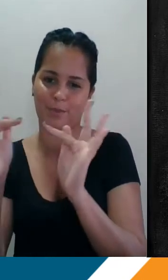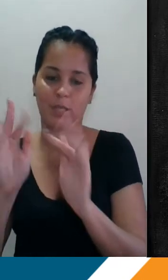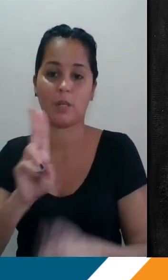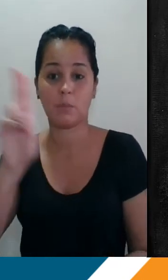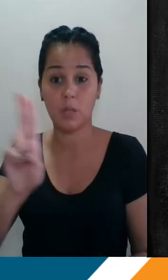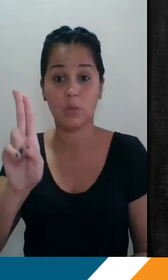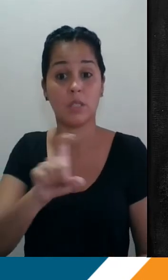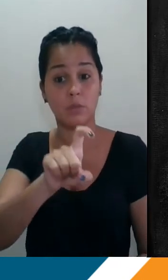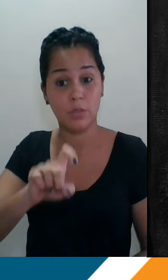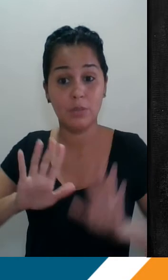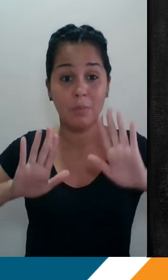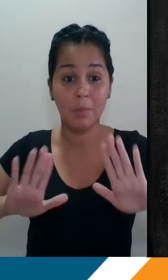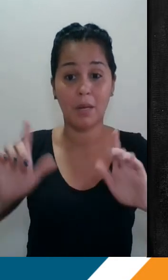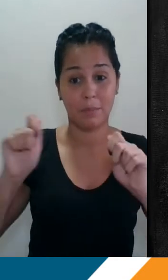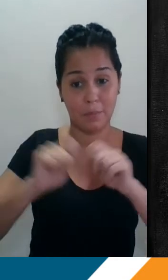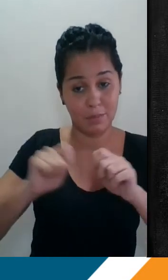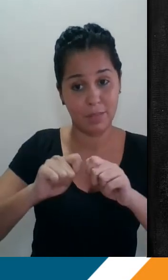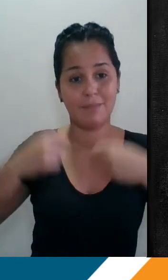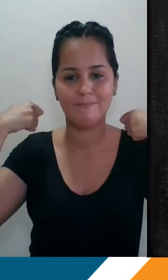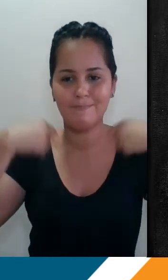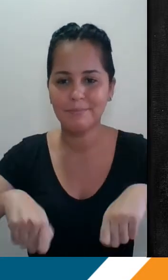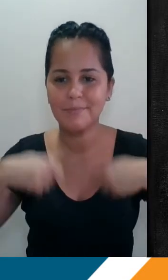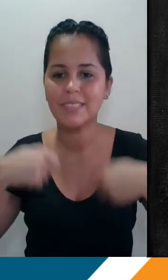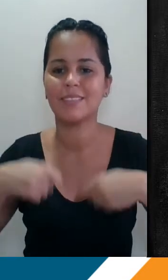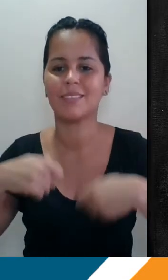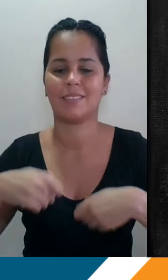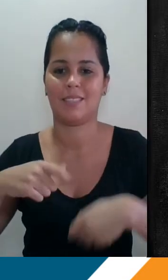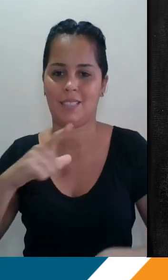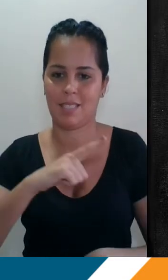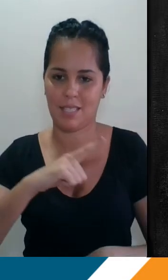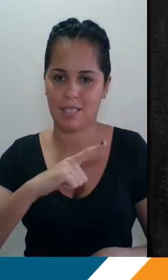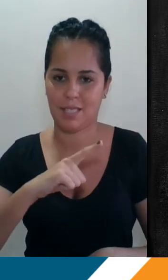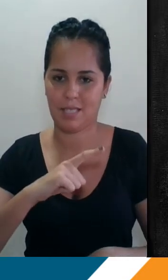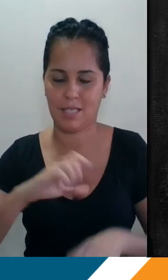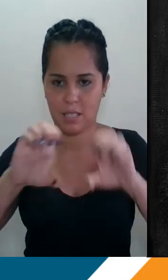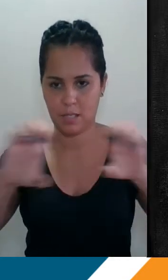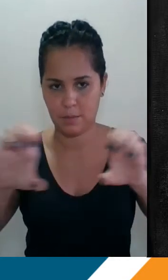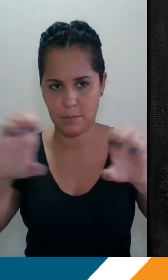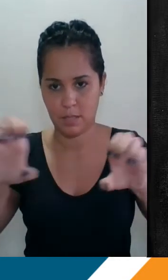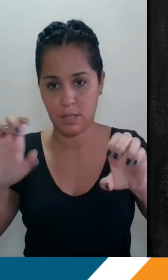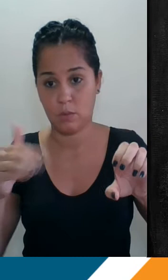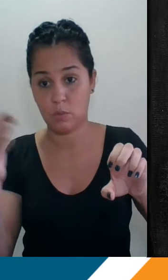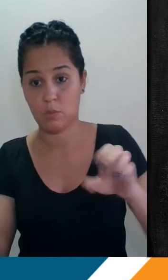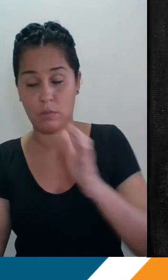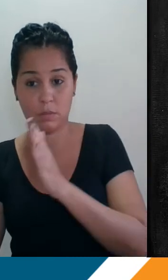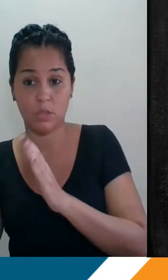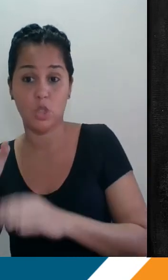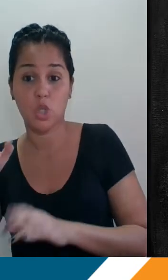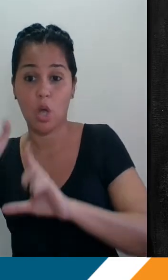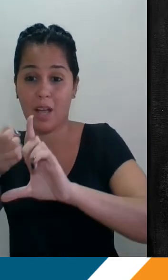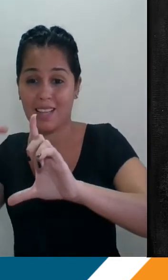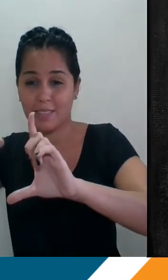dentro. Mas para fazer isso, eu preciso que tenha, de um dos lados da nossa inequação, somente o